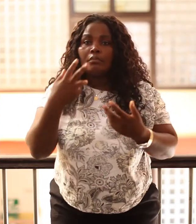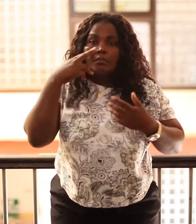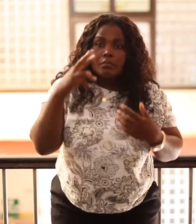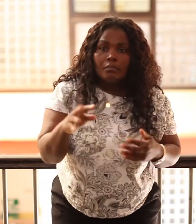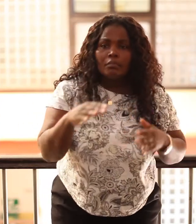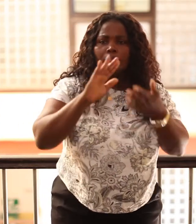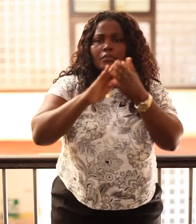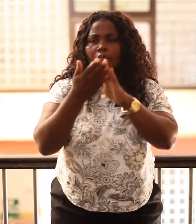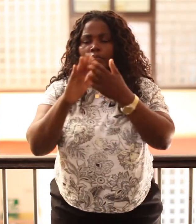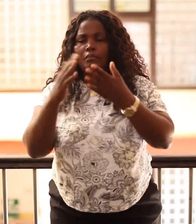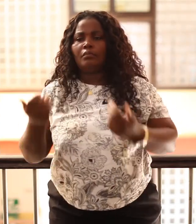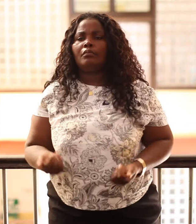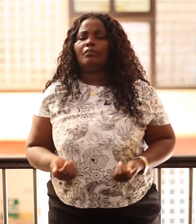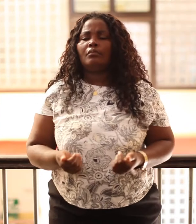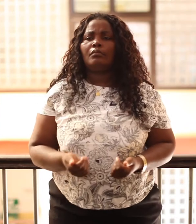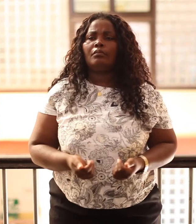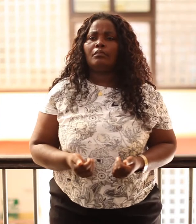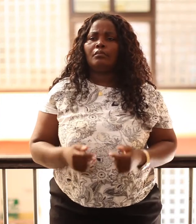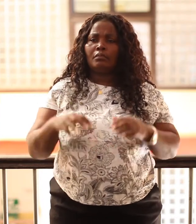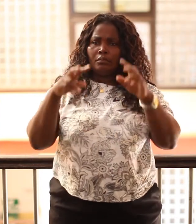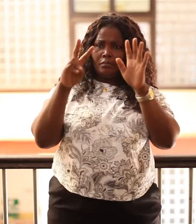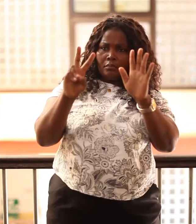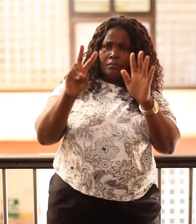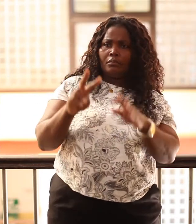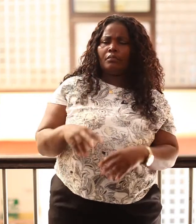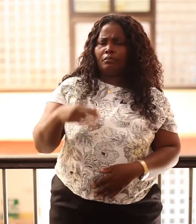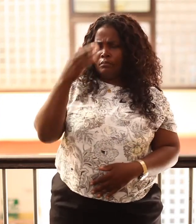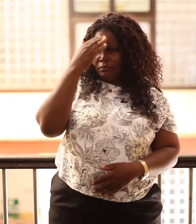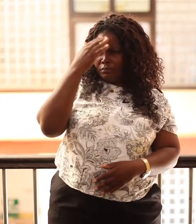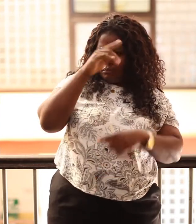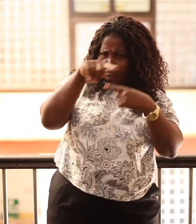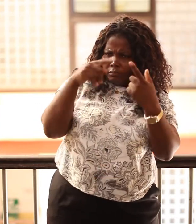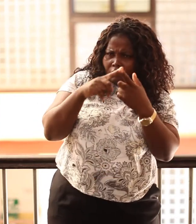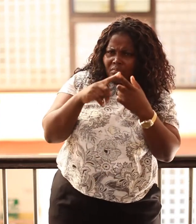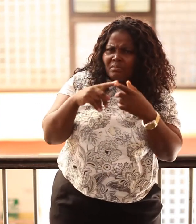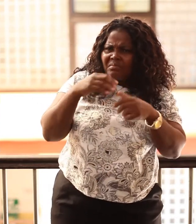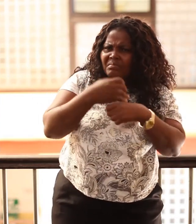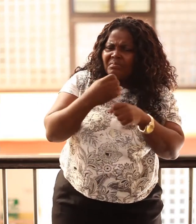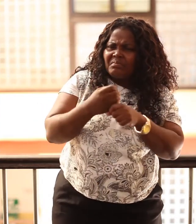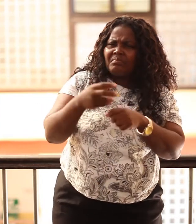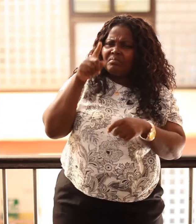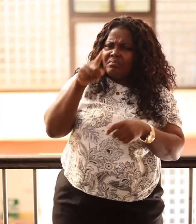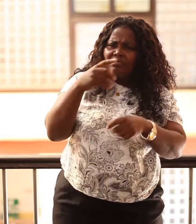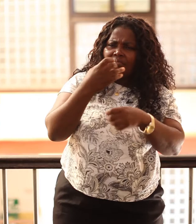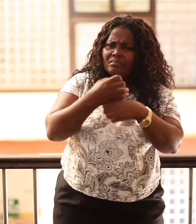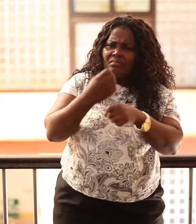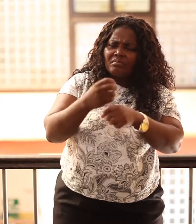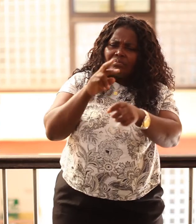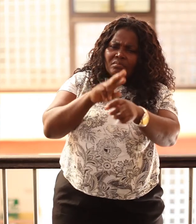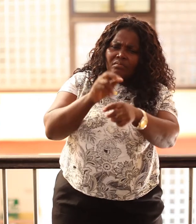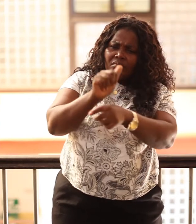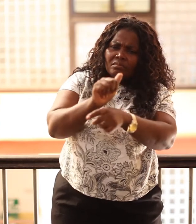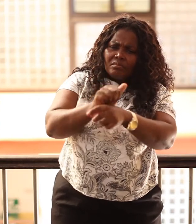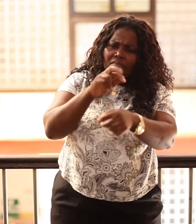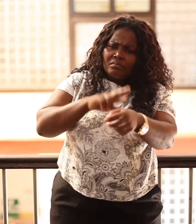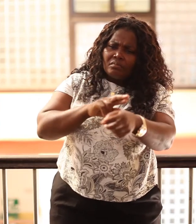la sociedad. 7. Reconoce cuando estás siendo racista. Nada frena